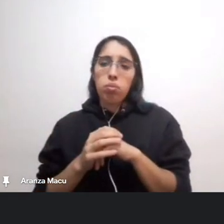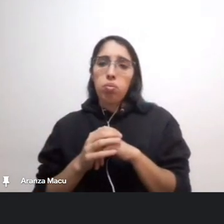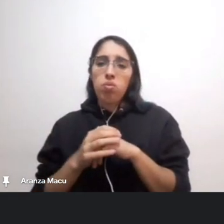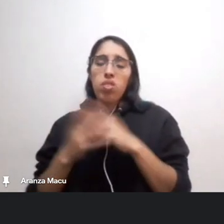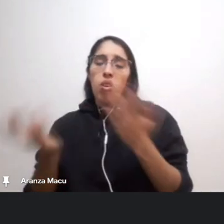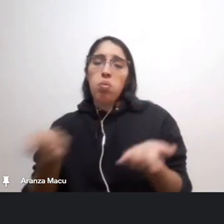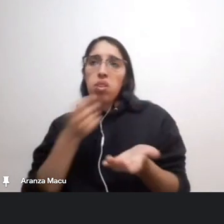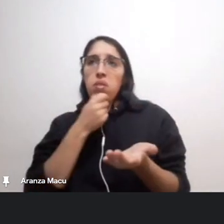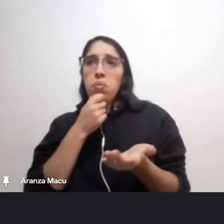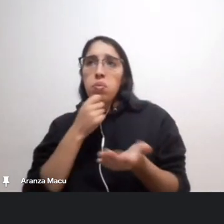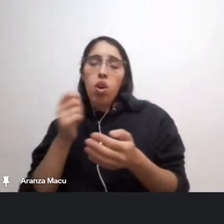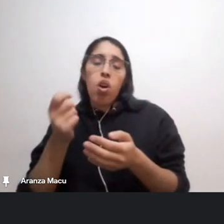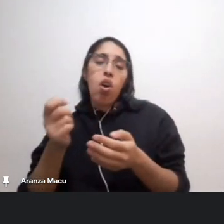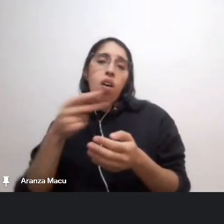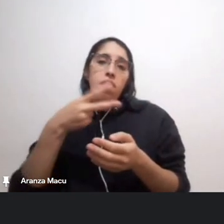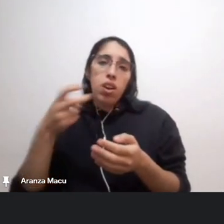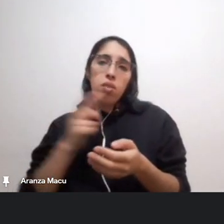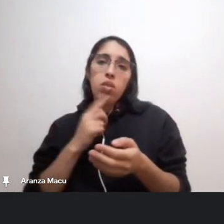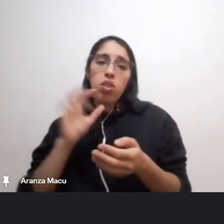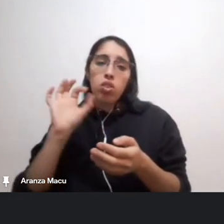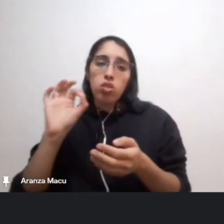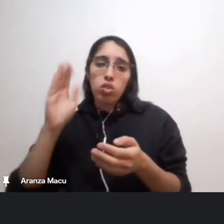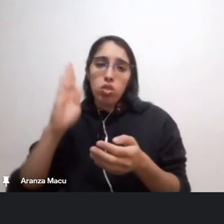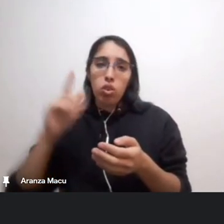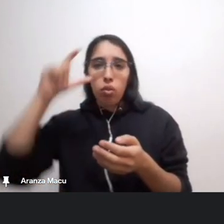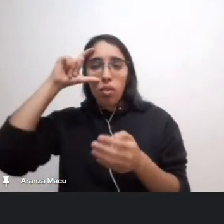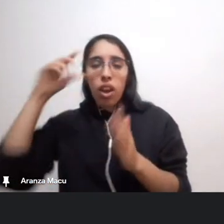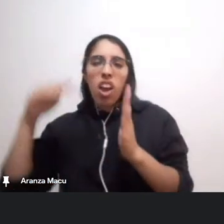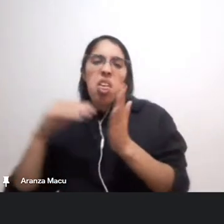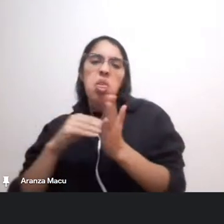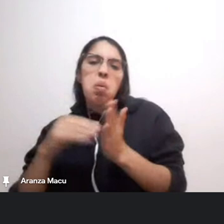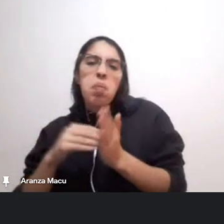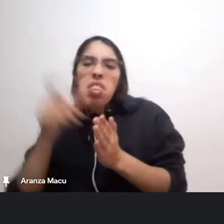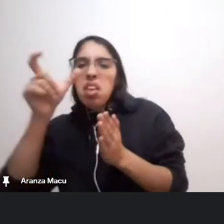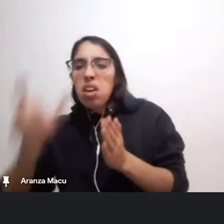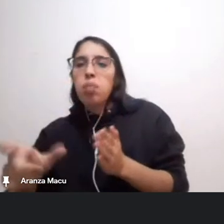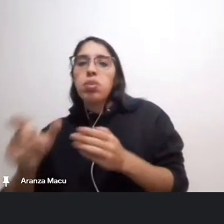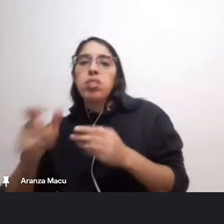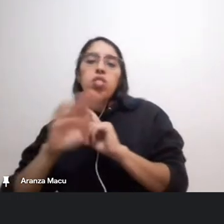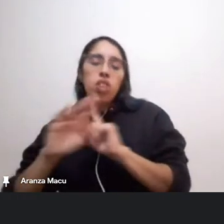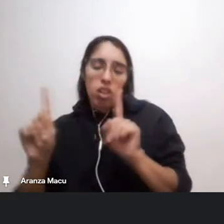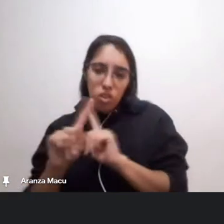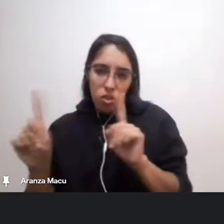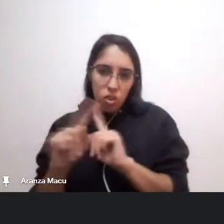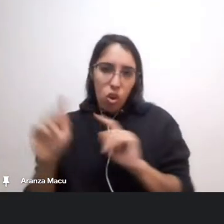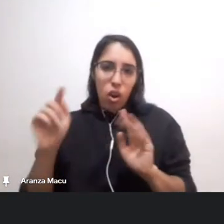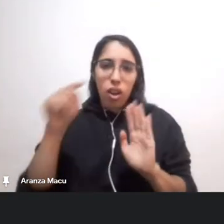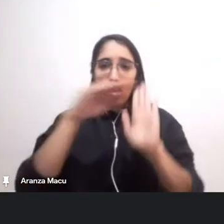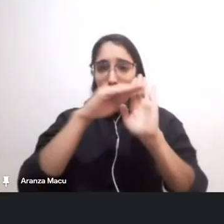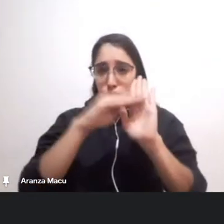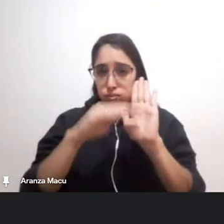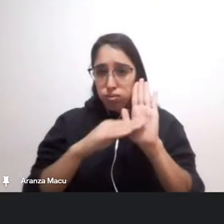distintas personas, ¿sí? Para todos es lo mismo. Bien.